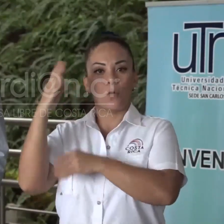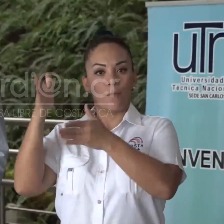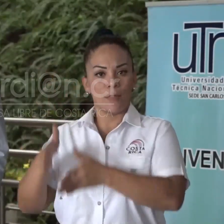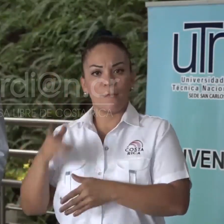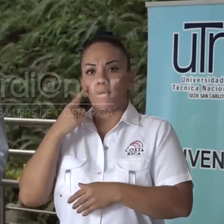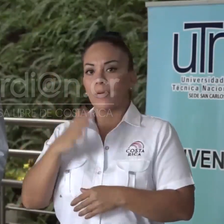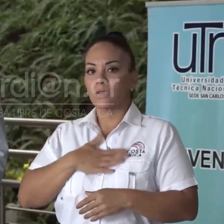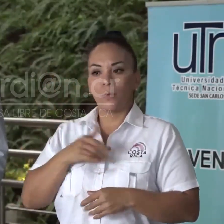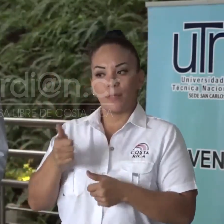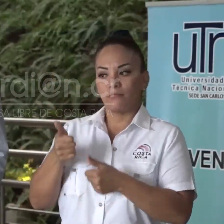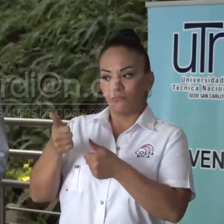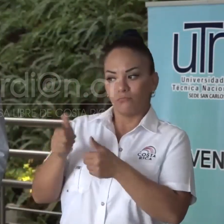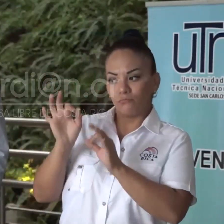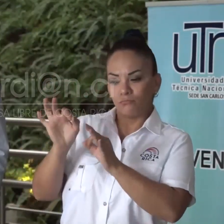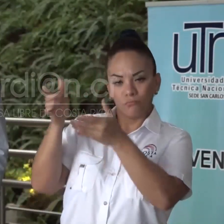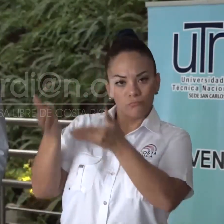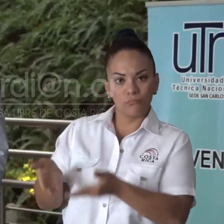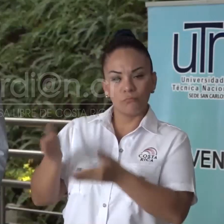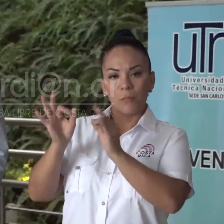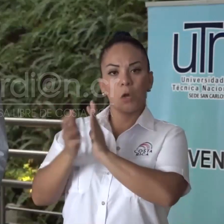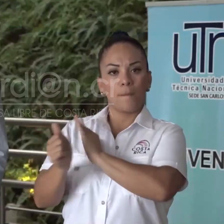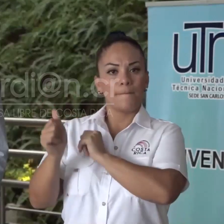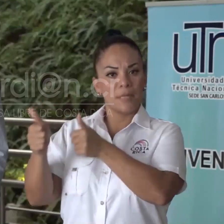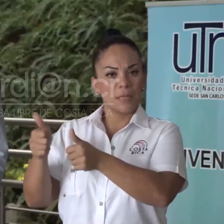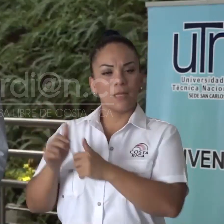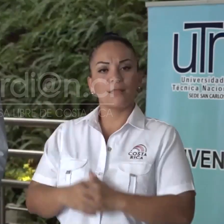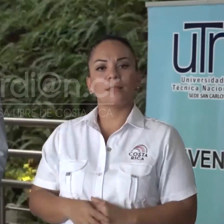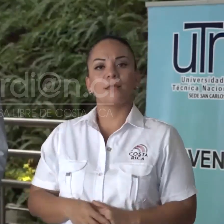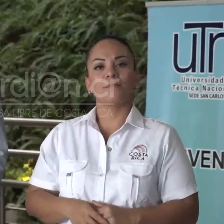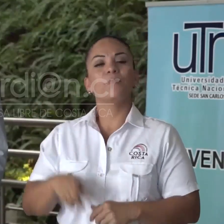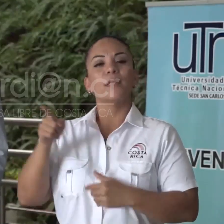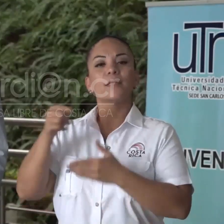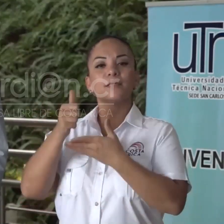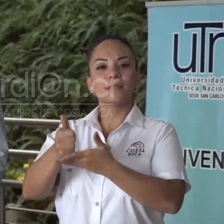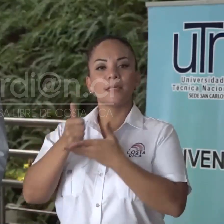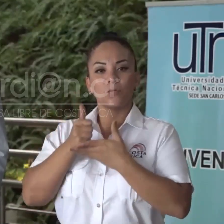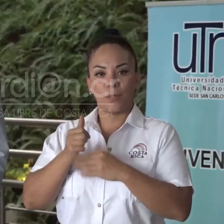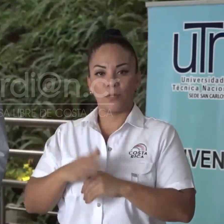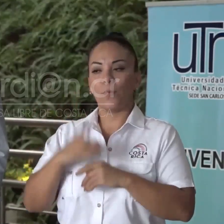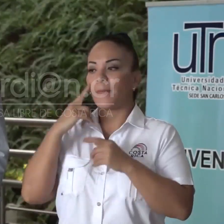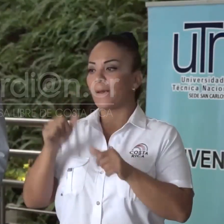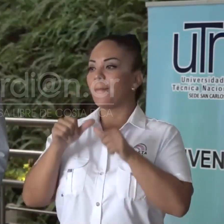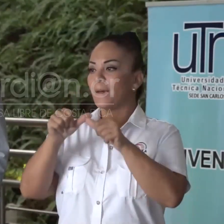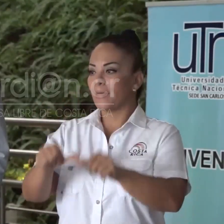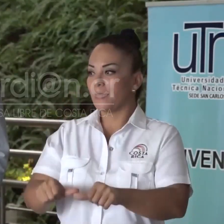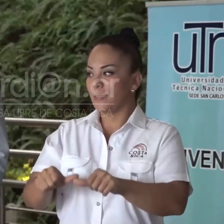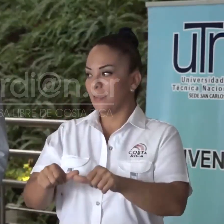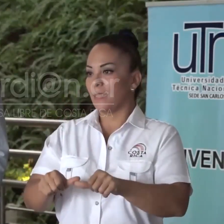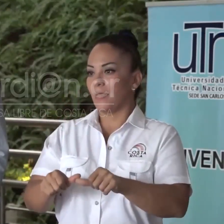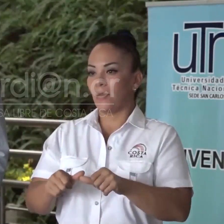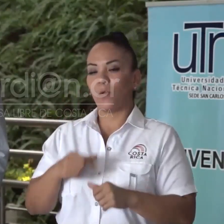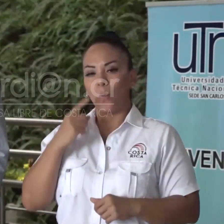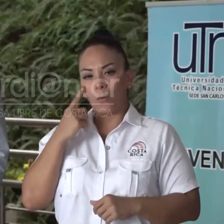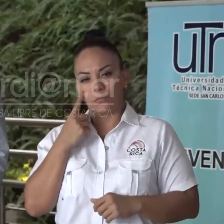pareció sumamente competente y que nos está ayudando a mantener un ojo